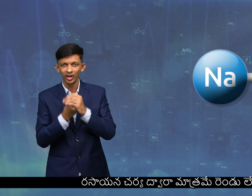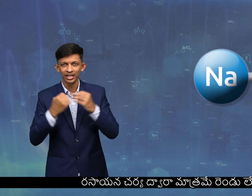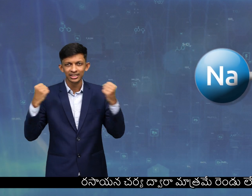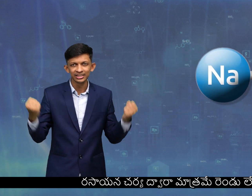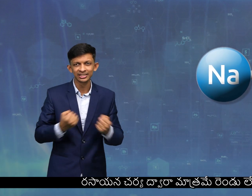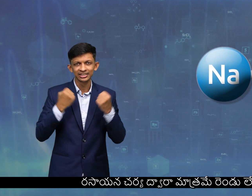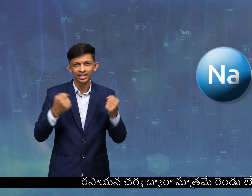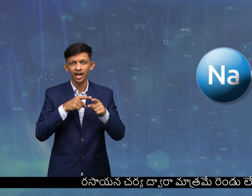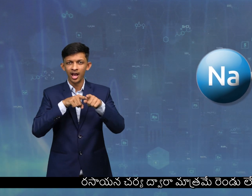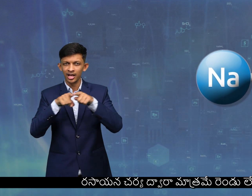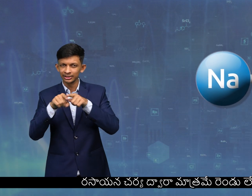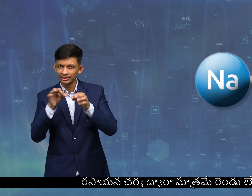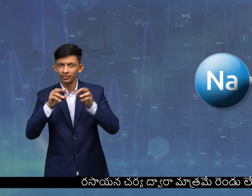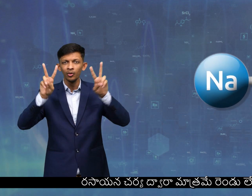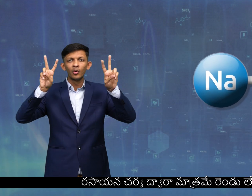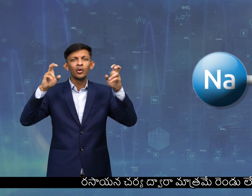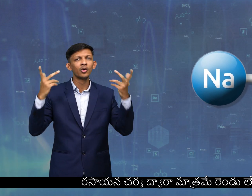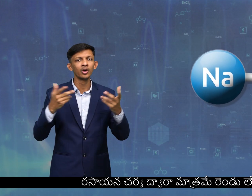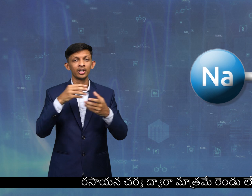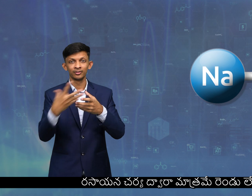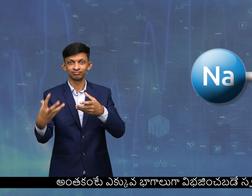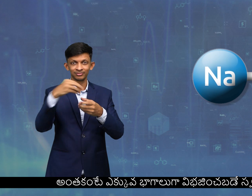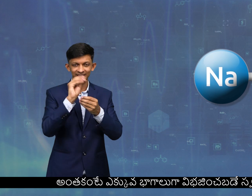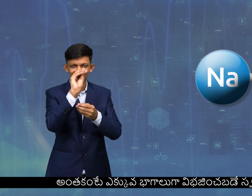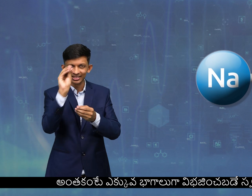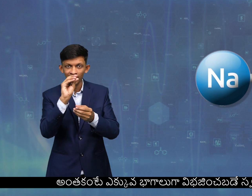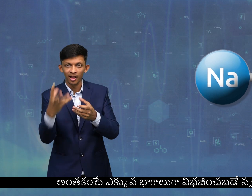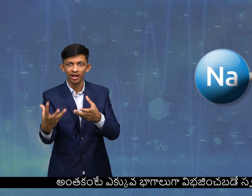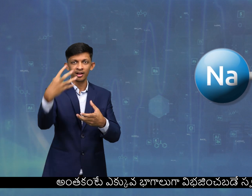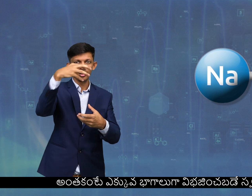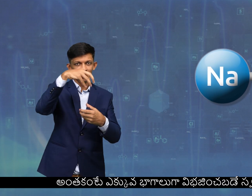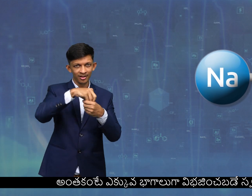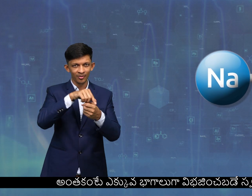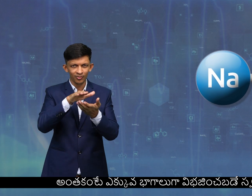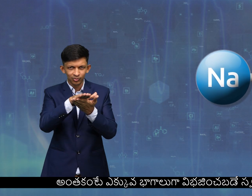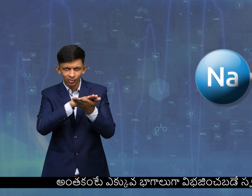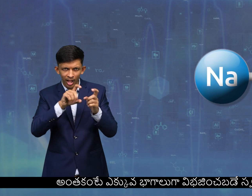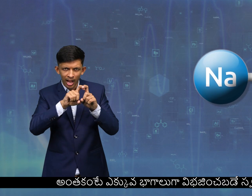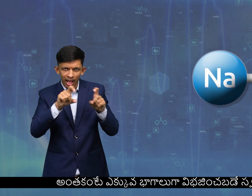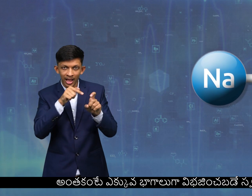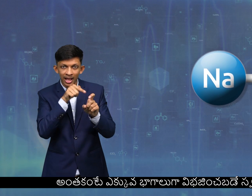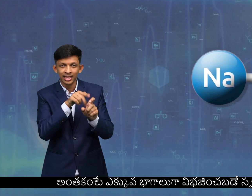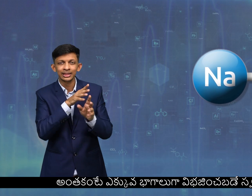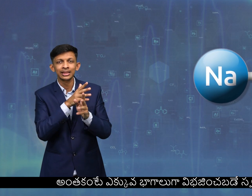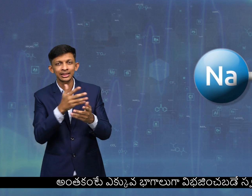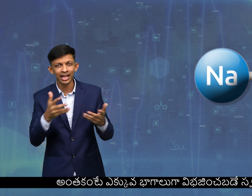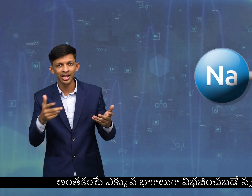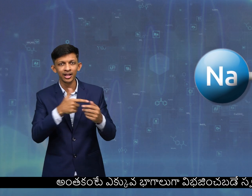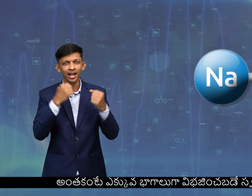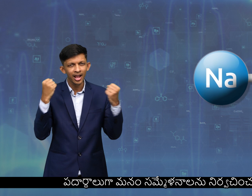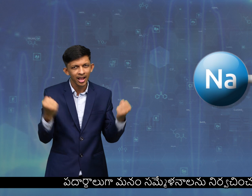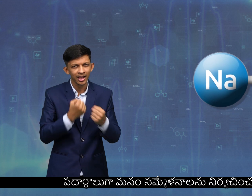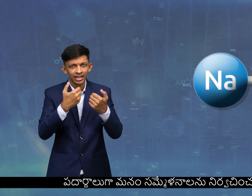రసాయన చర్య ద్వారా మాత్రమే రెండు లేదా అంతకంటే ఎక్కువ భాగాలుగా విభజించబడే